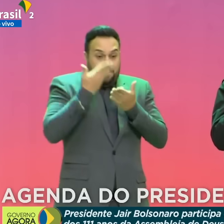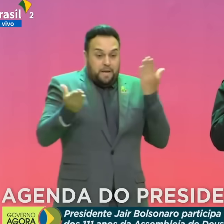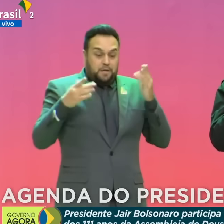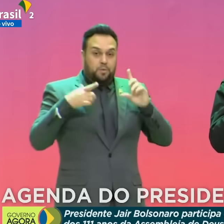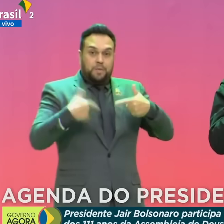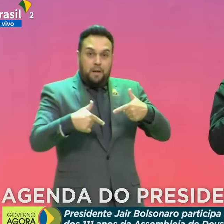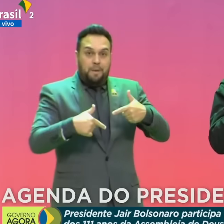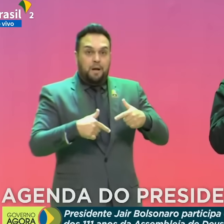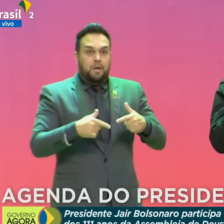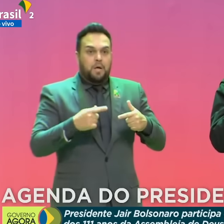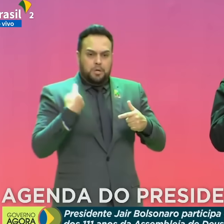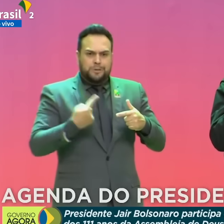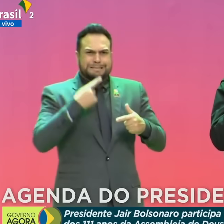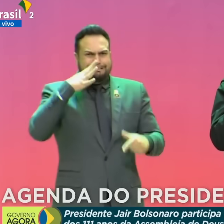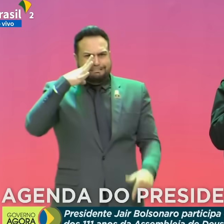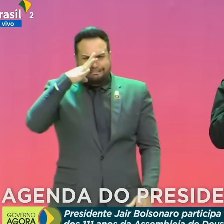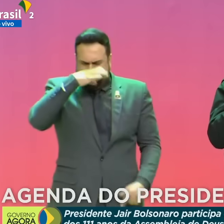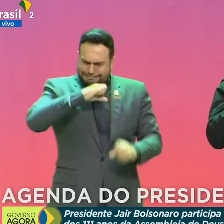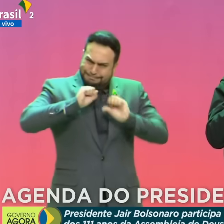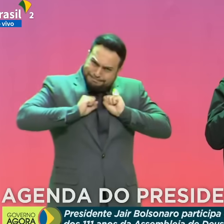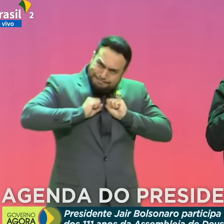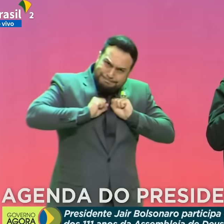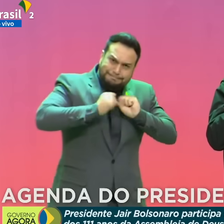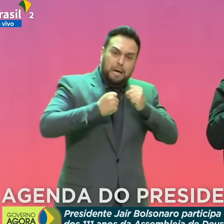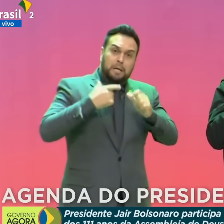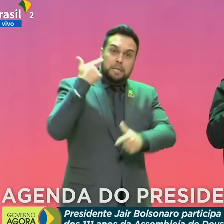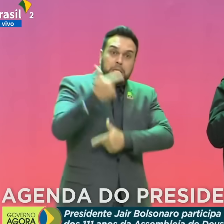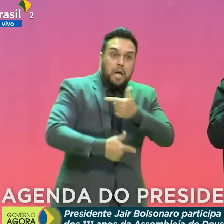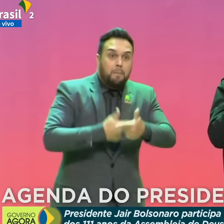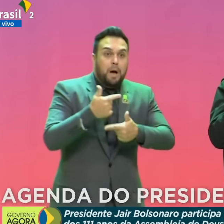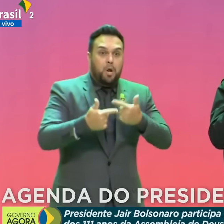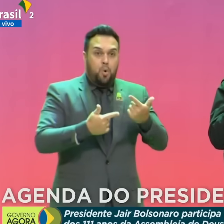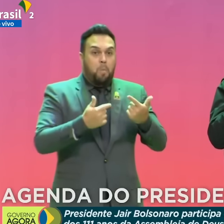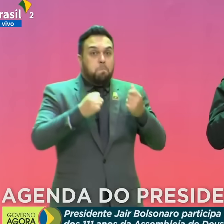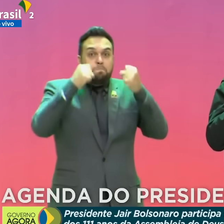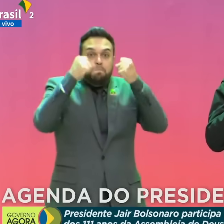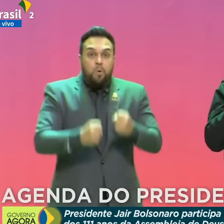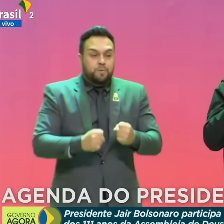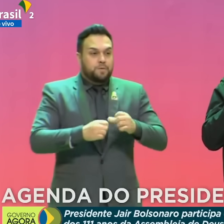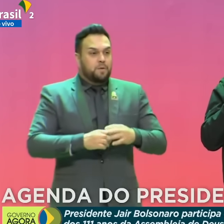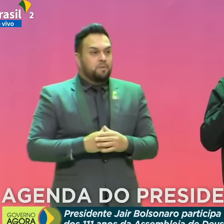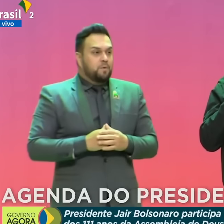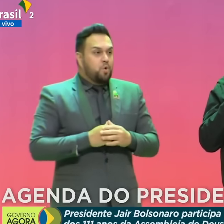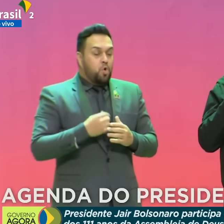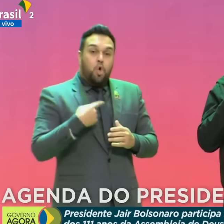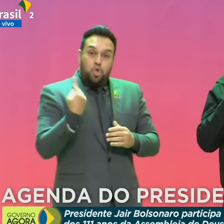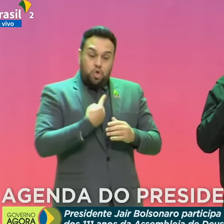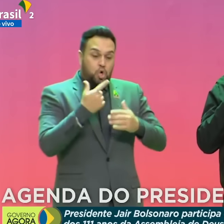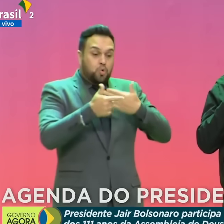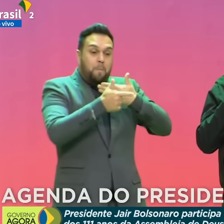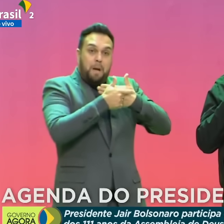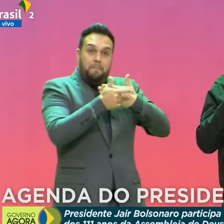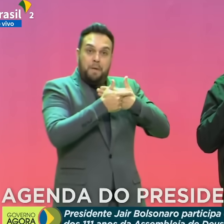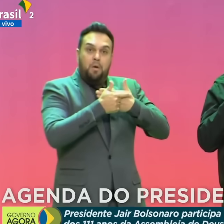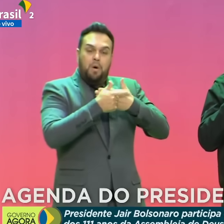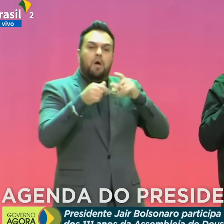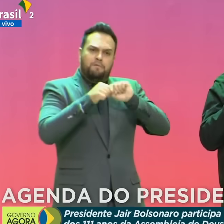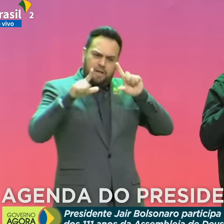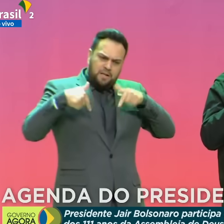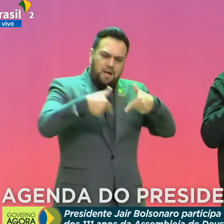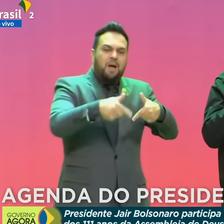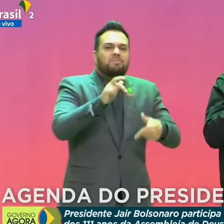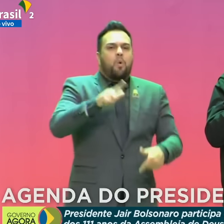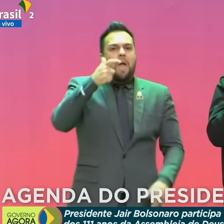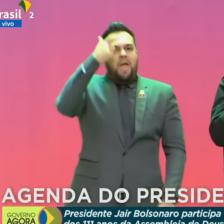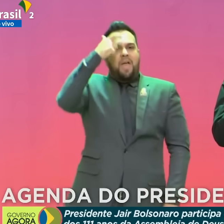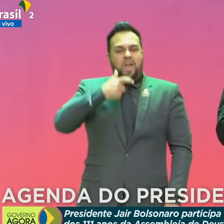Fizemos o possível e praticamente o impossível. Fizemos a nossa parte. Isso não é virtude de um chefe de Estado,